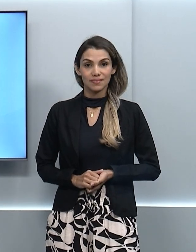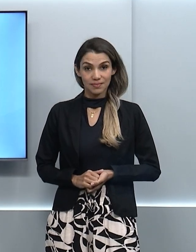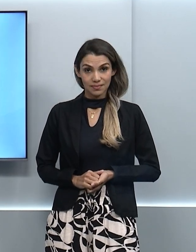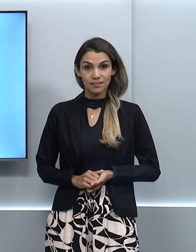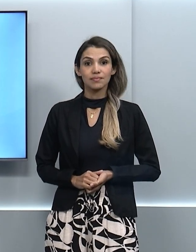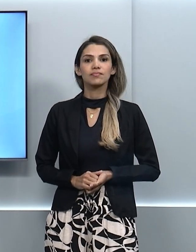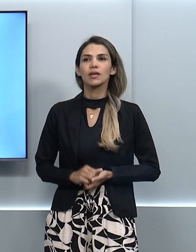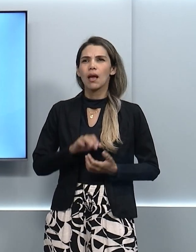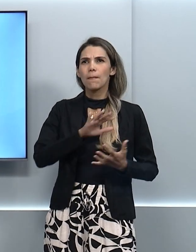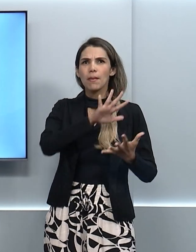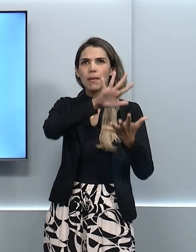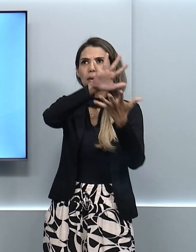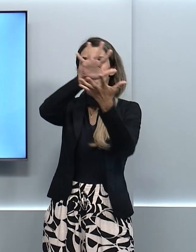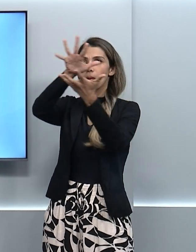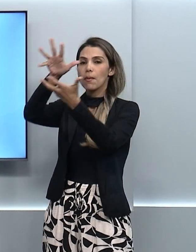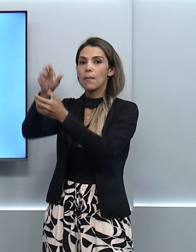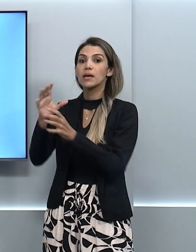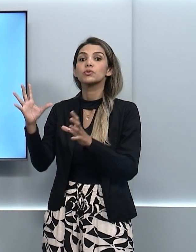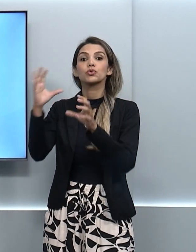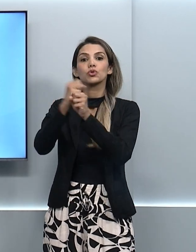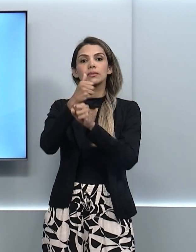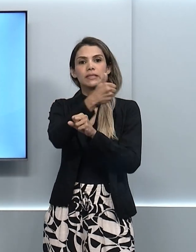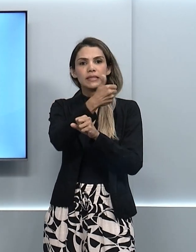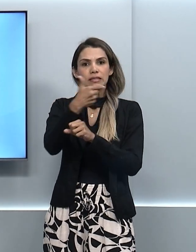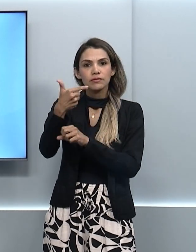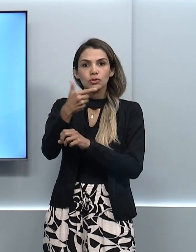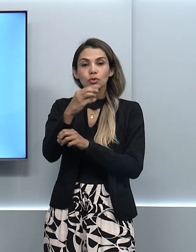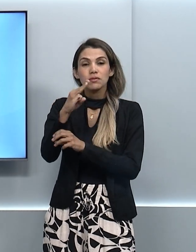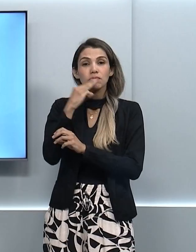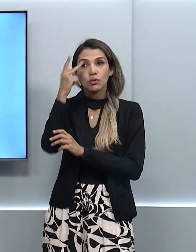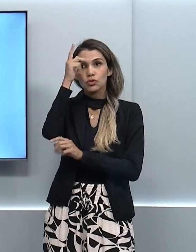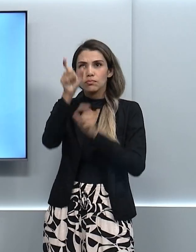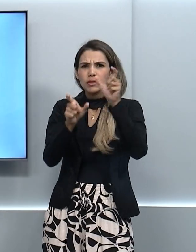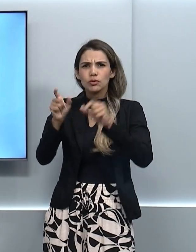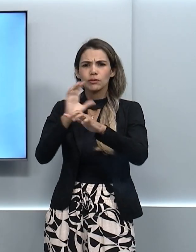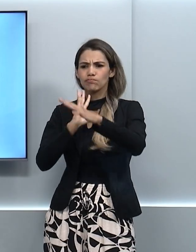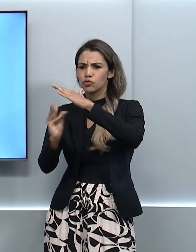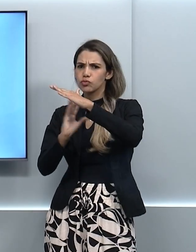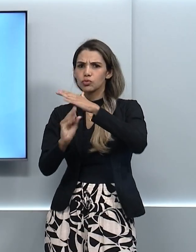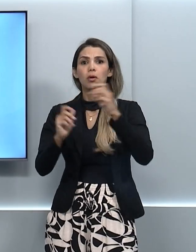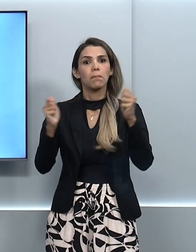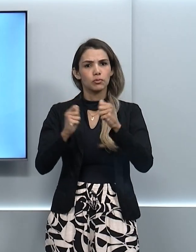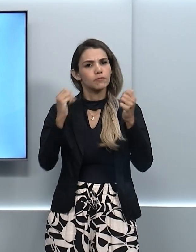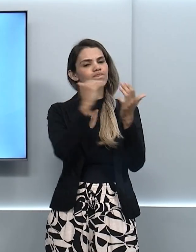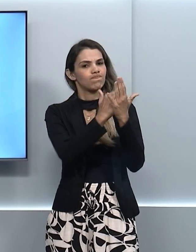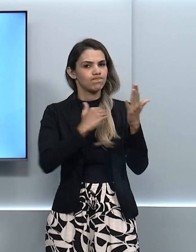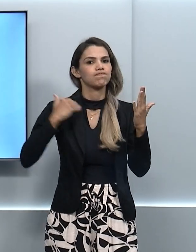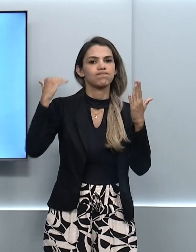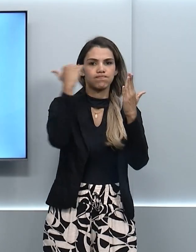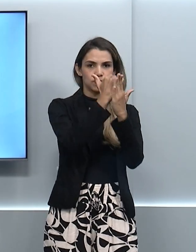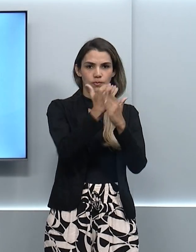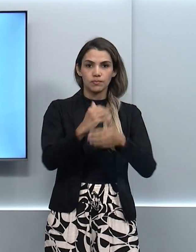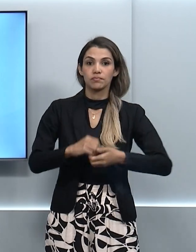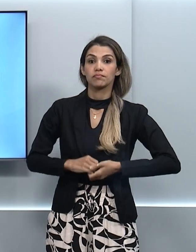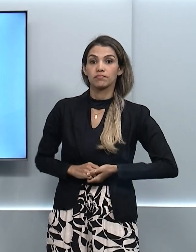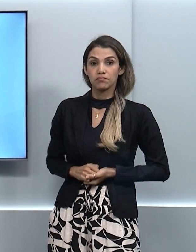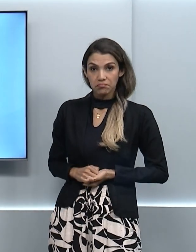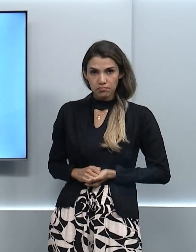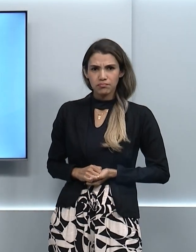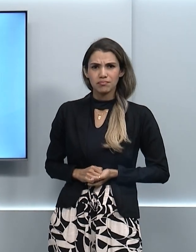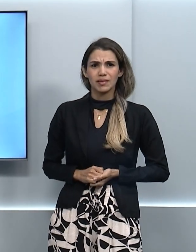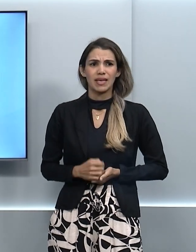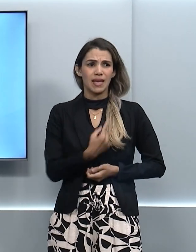Mundo tem mais de 122 milhões de refugiados e o número pode crescer ainda mais. Em cada